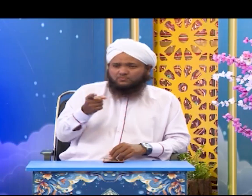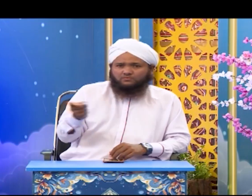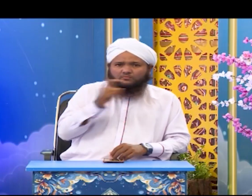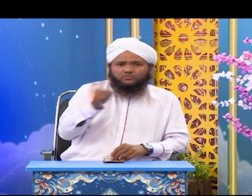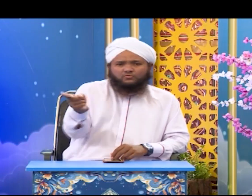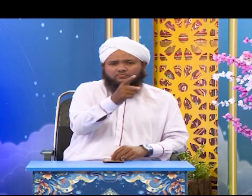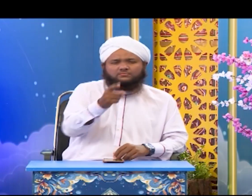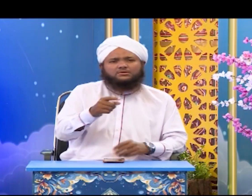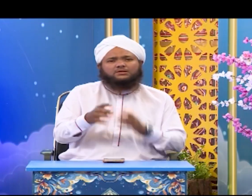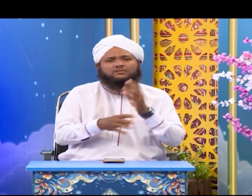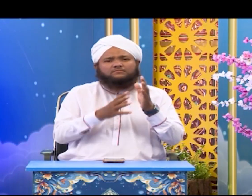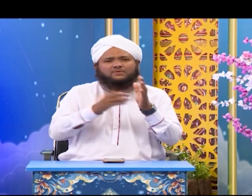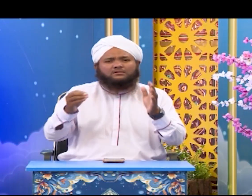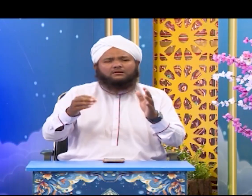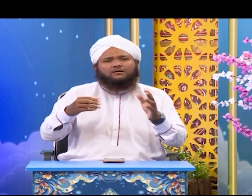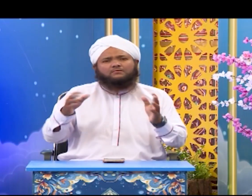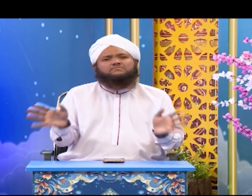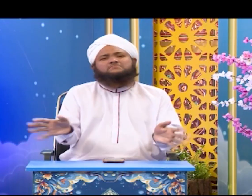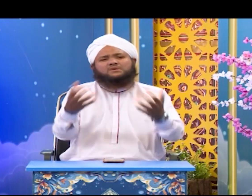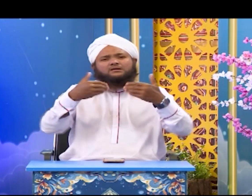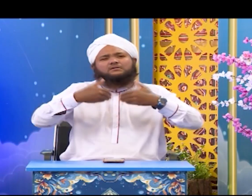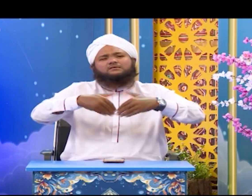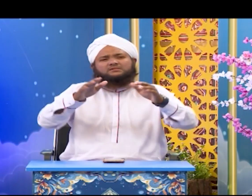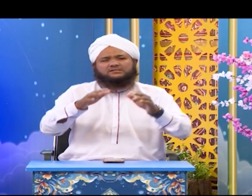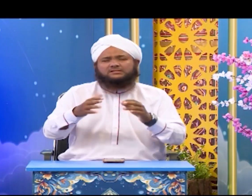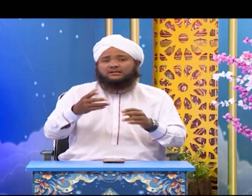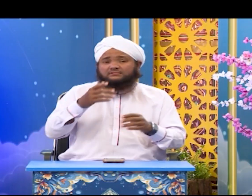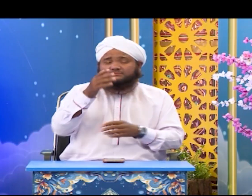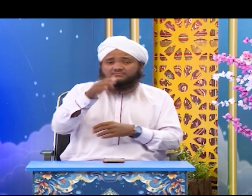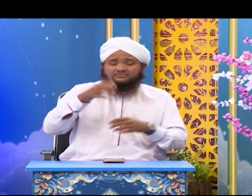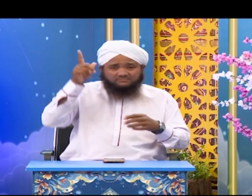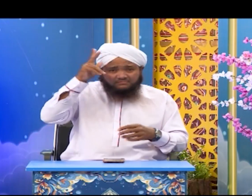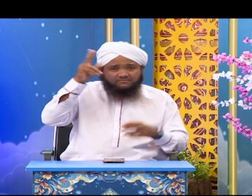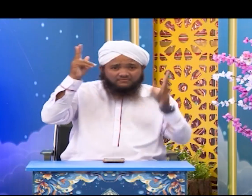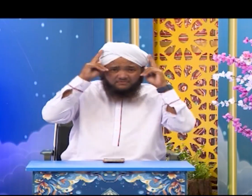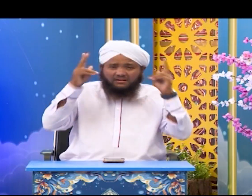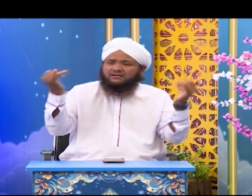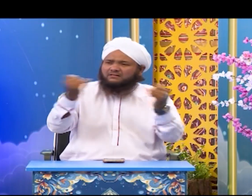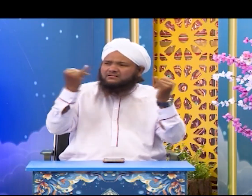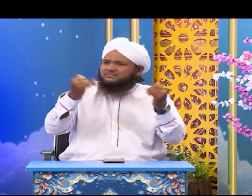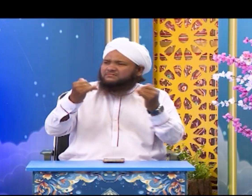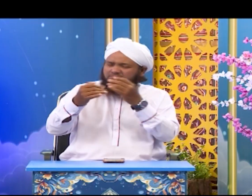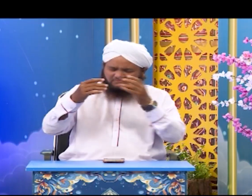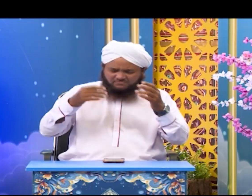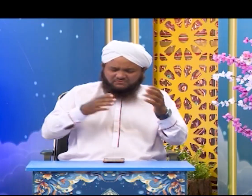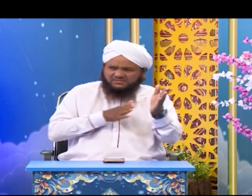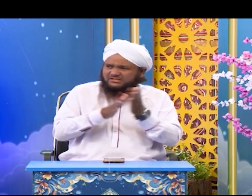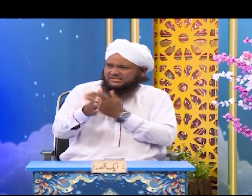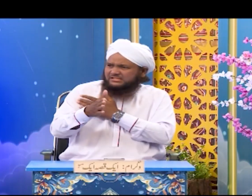وہ کسی جانور کے بدن سے اپنے بدن کو رگڑیں، پھر سارے شہر کا اسی گندے لباس میں چکر لگائیں اور